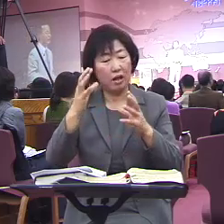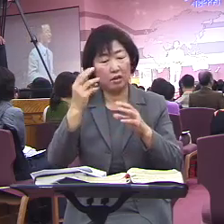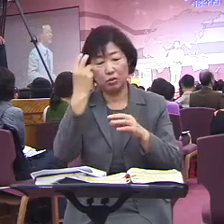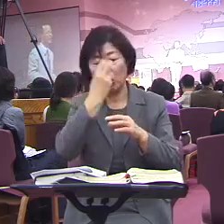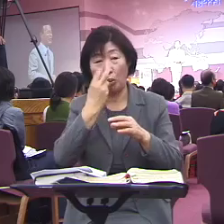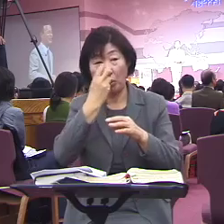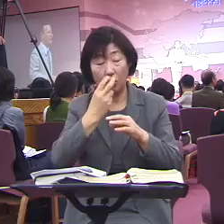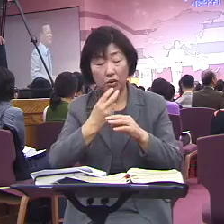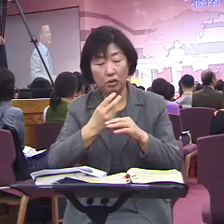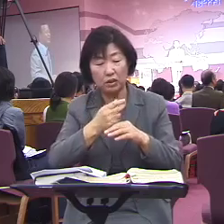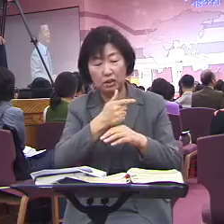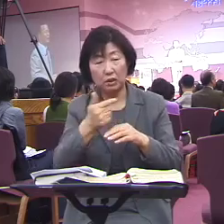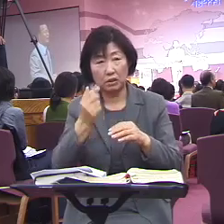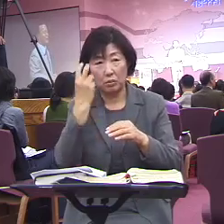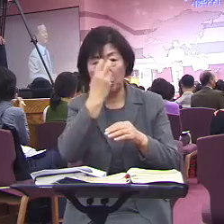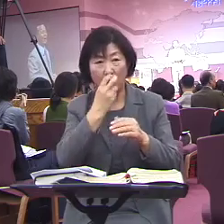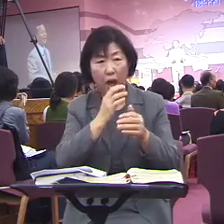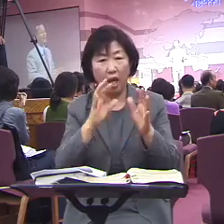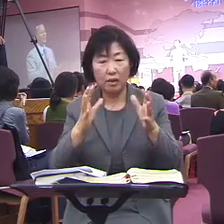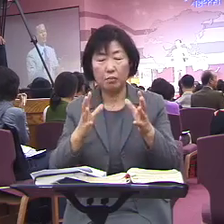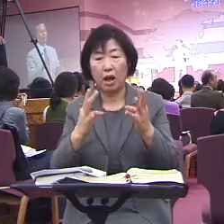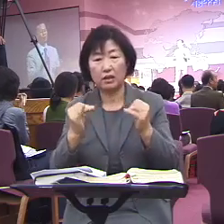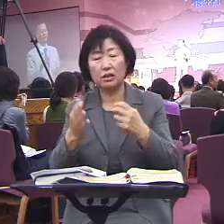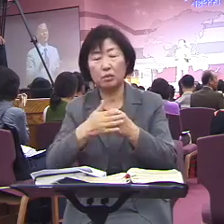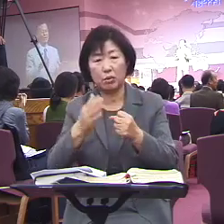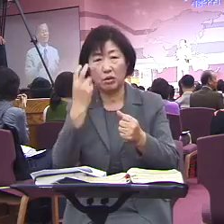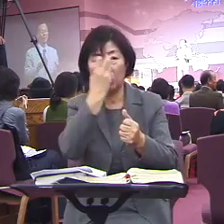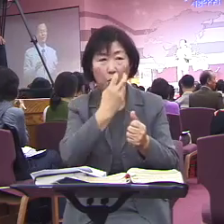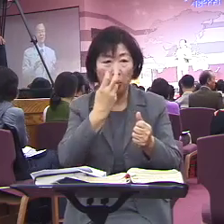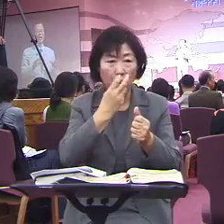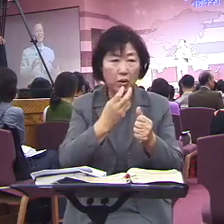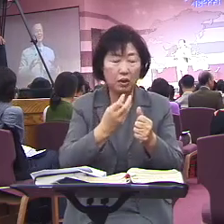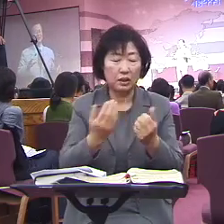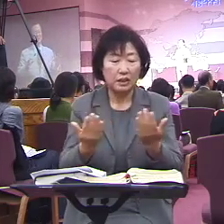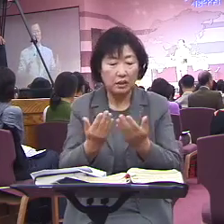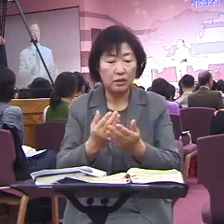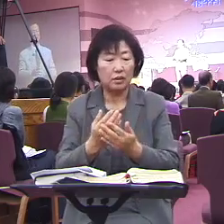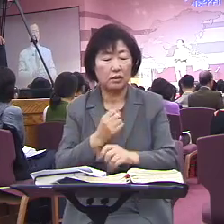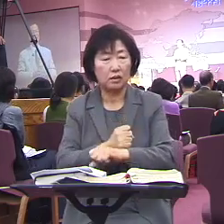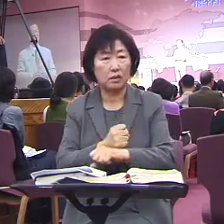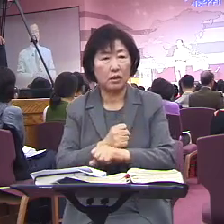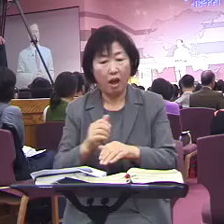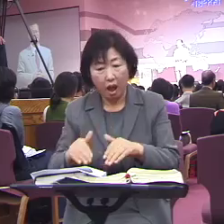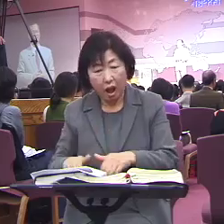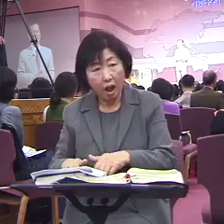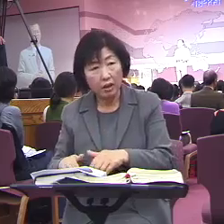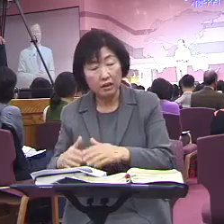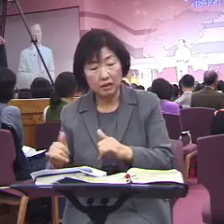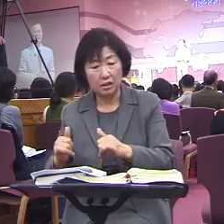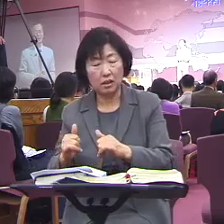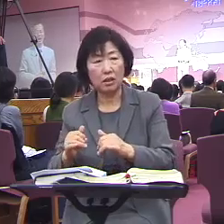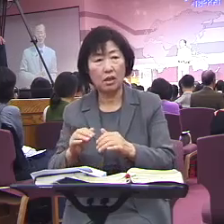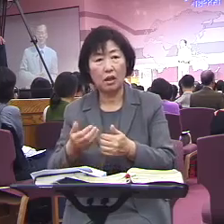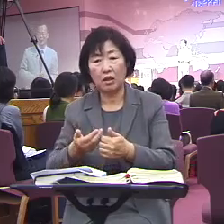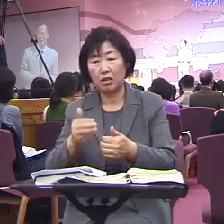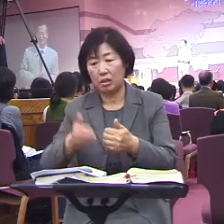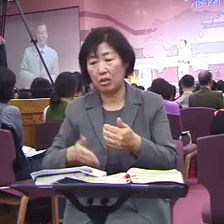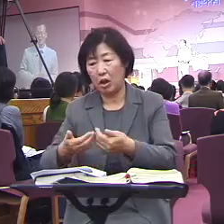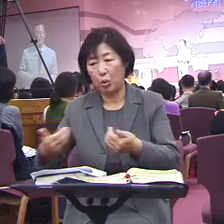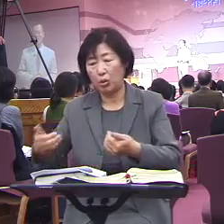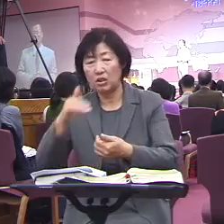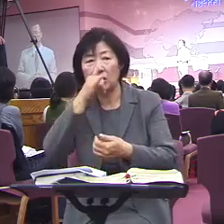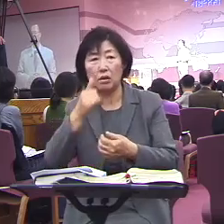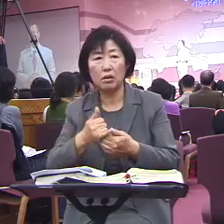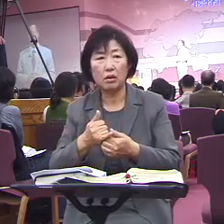것이 정말 큰 작업이었습니다. 그래서 그 아이들을 돌보는 작업을 위한 하인들이 따로 있었다고 합니다. 근데 이